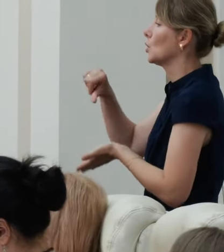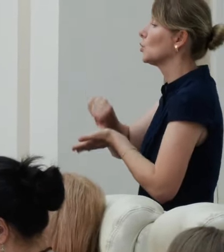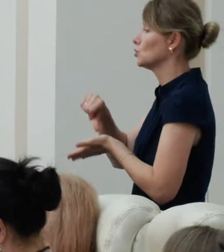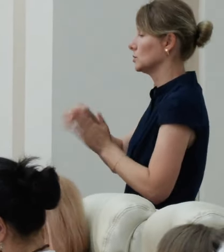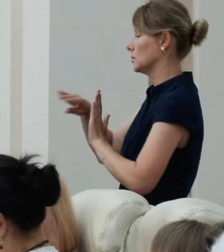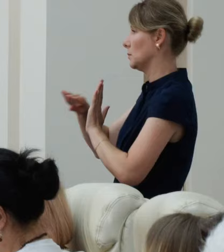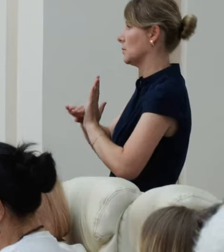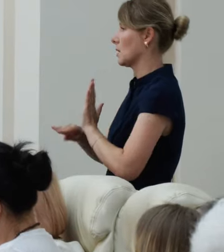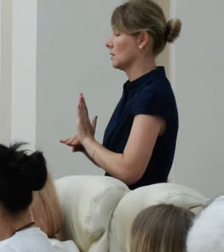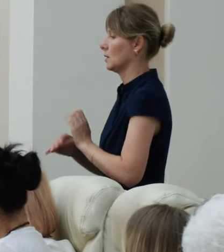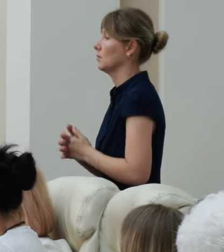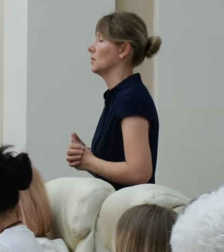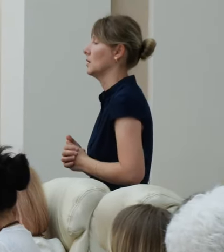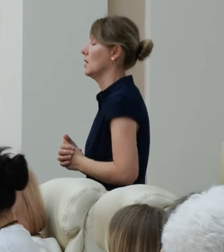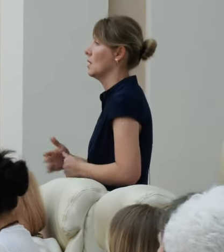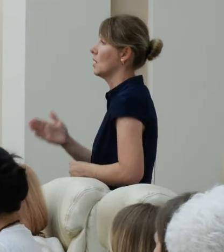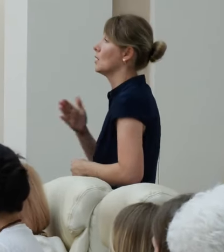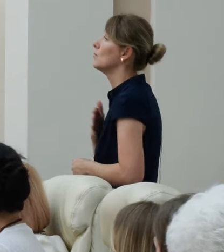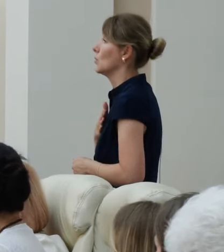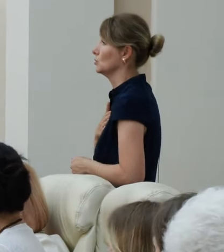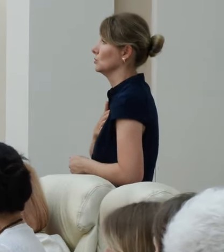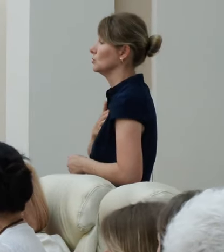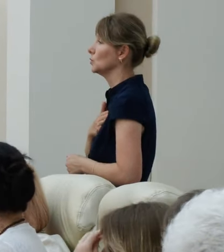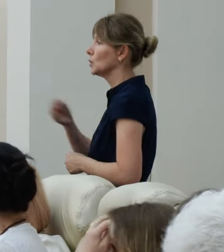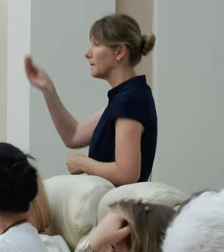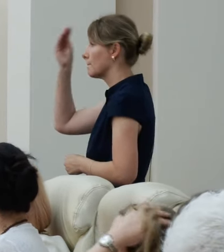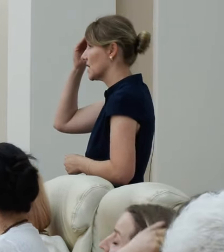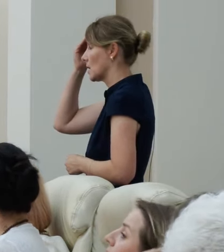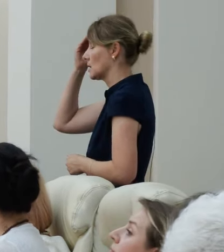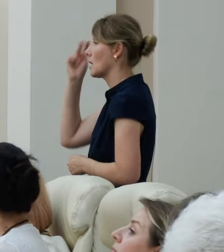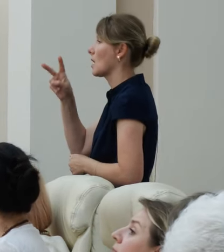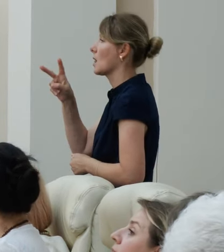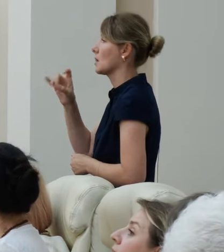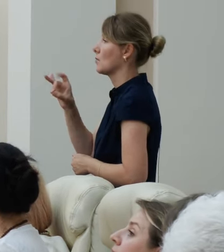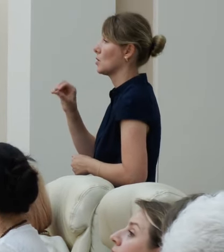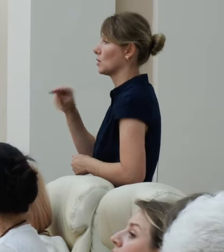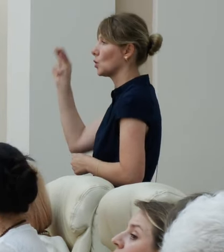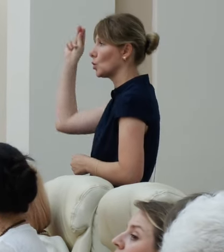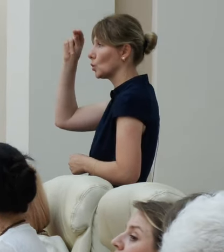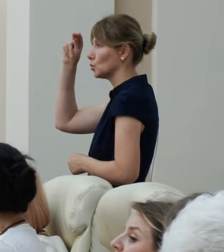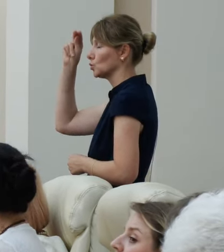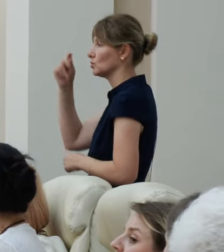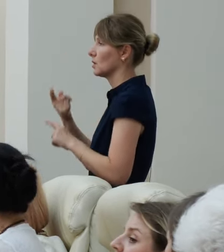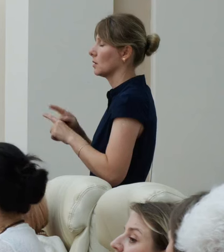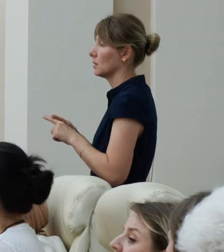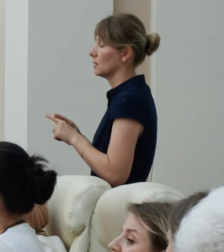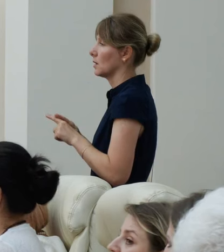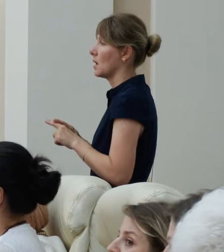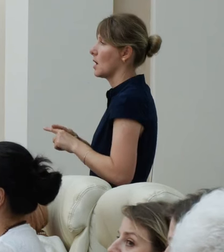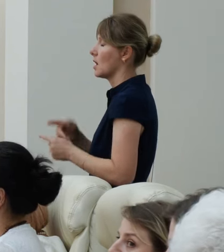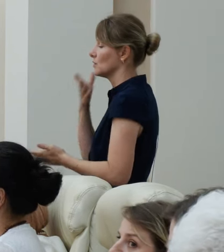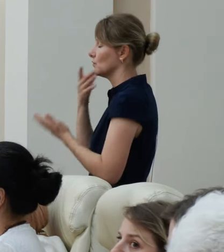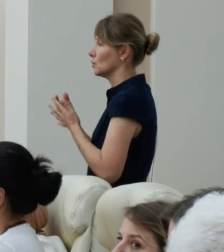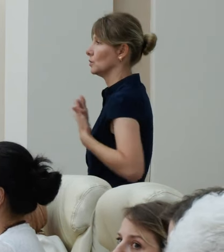din punctul meu de vedere, înființarea acestui laborator de învățare se subscrie excelent